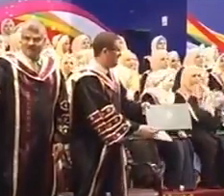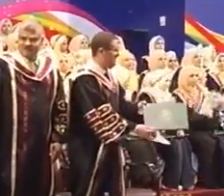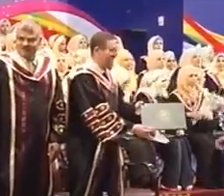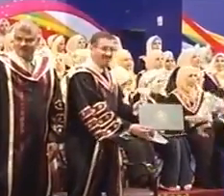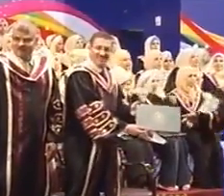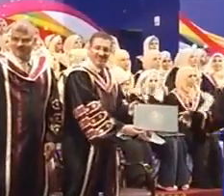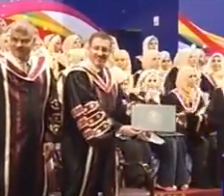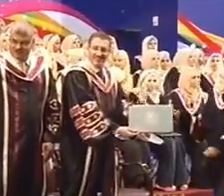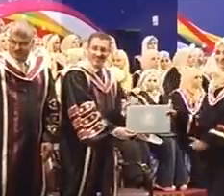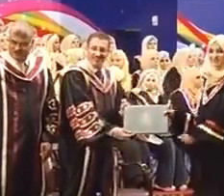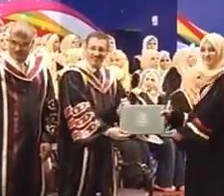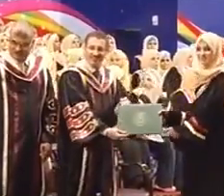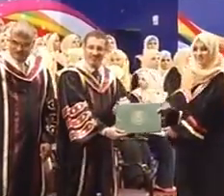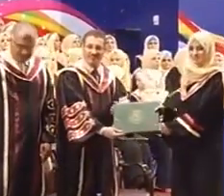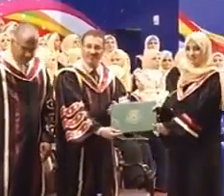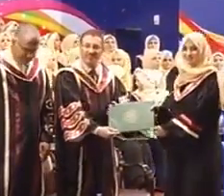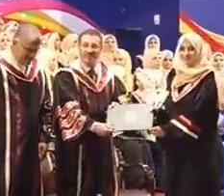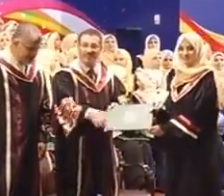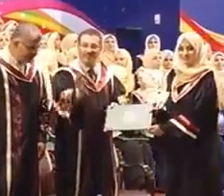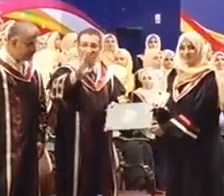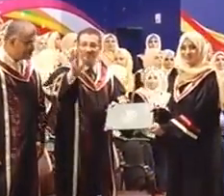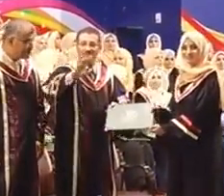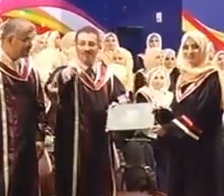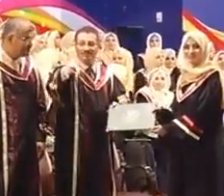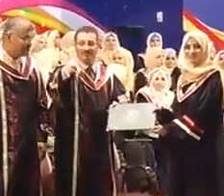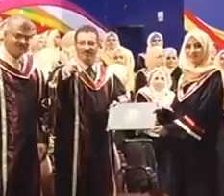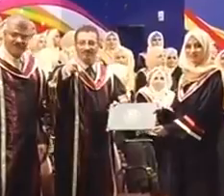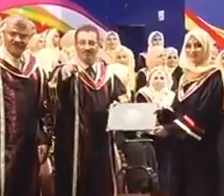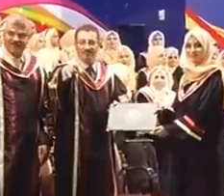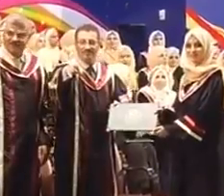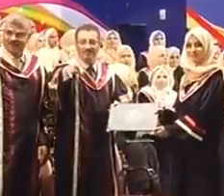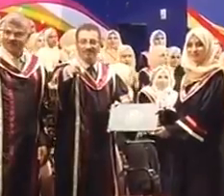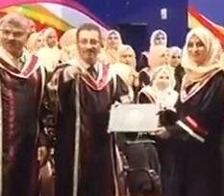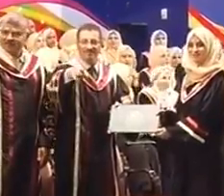بعنها، اهديها نجاحك اهديها،